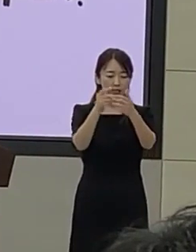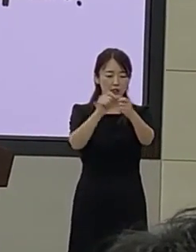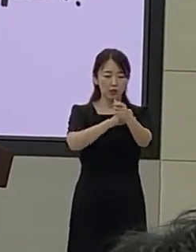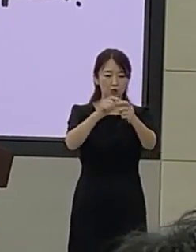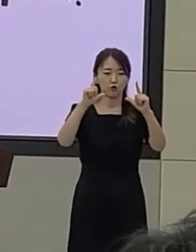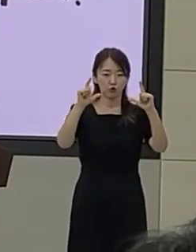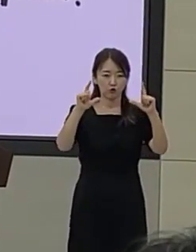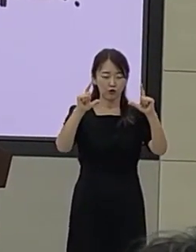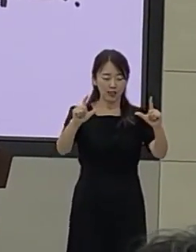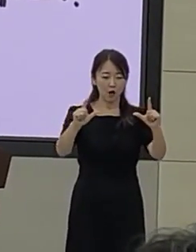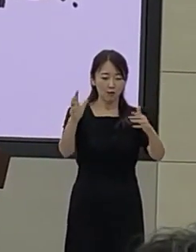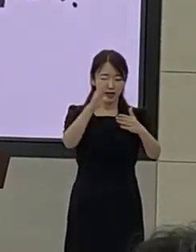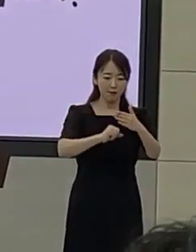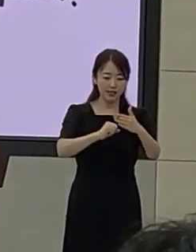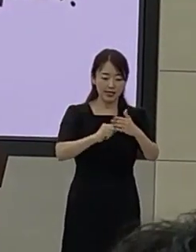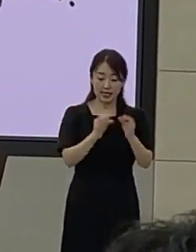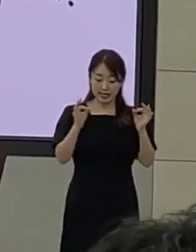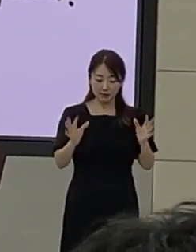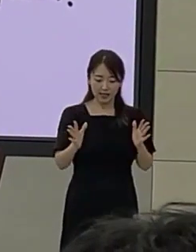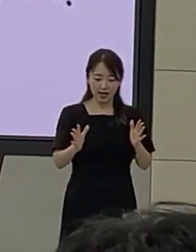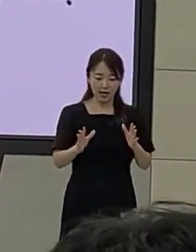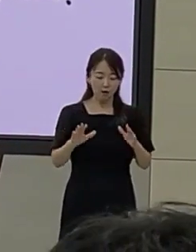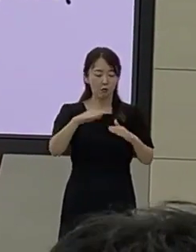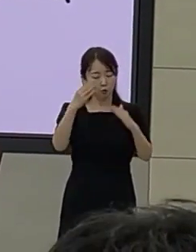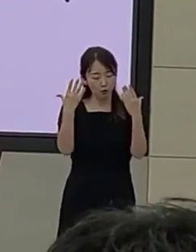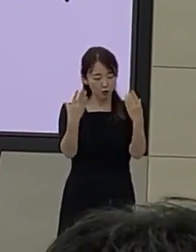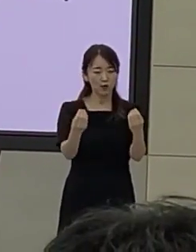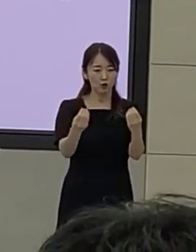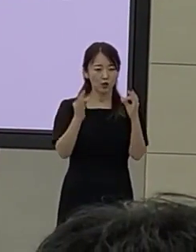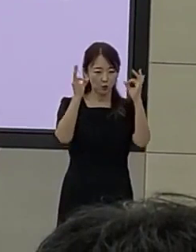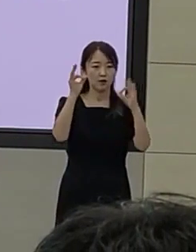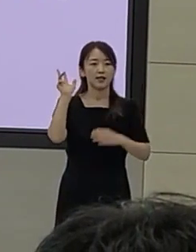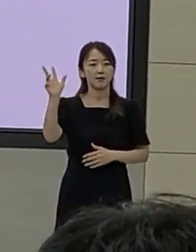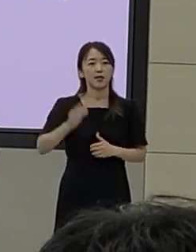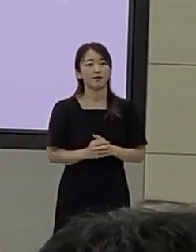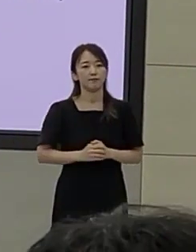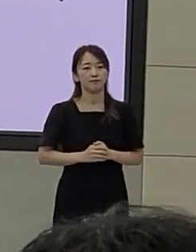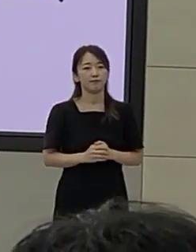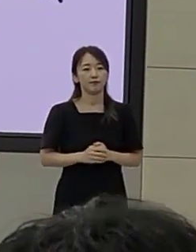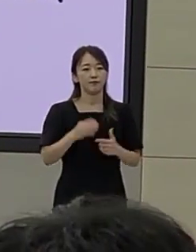교육발전특구사업에 담아 제 임기 내에 완수하는 데 신명을 다하겠습니다.